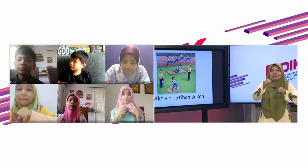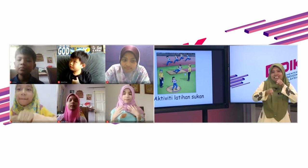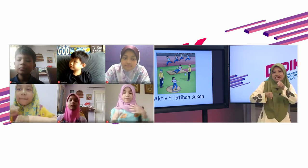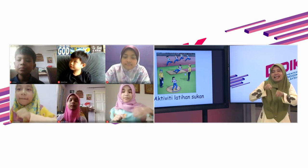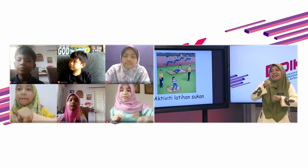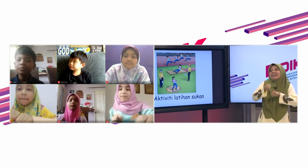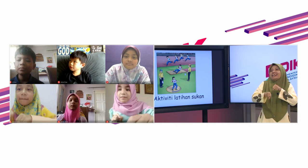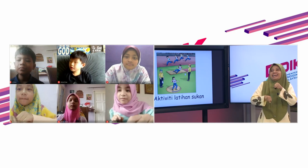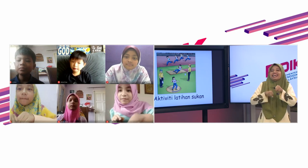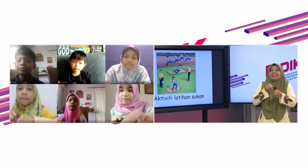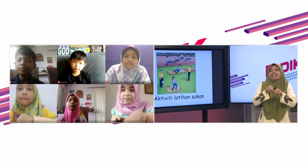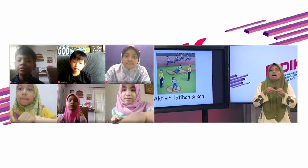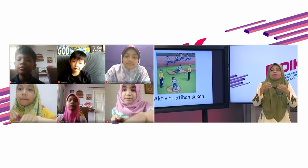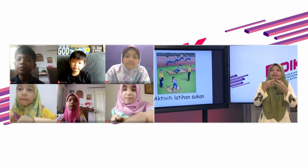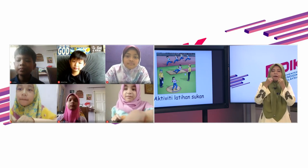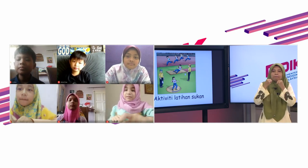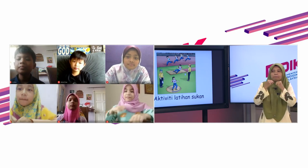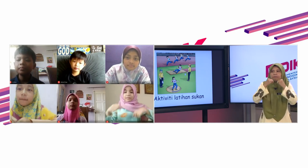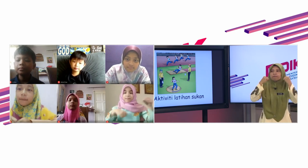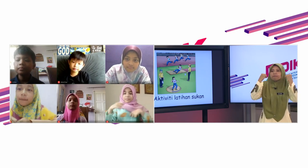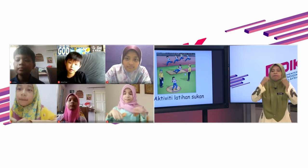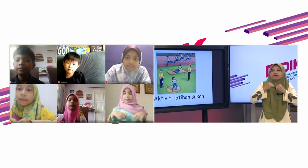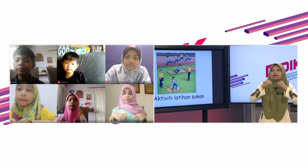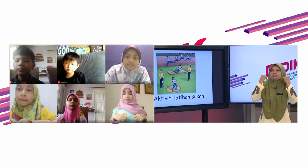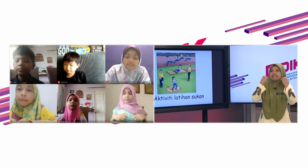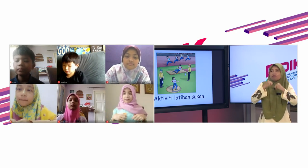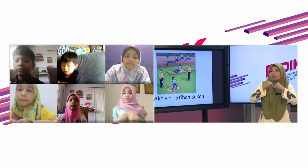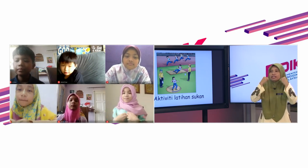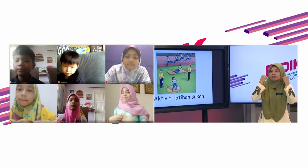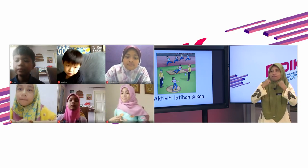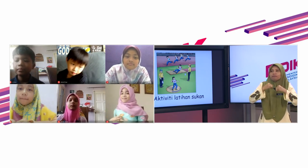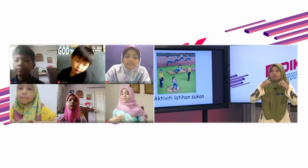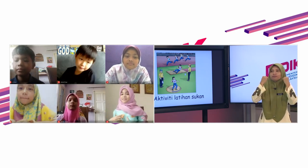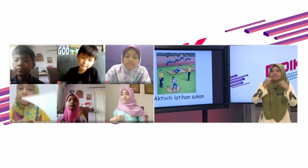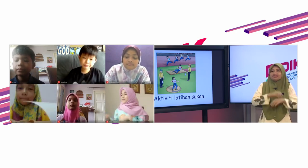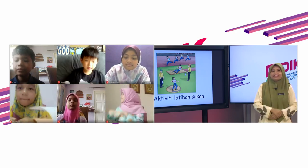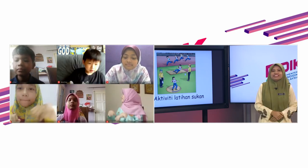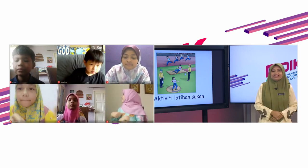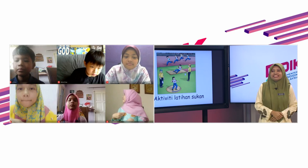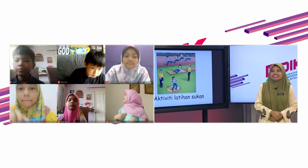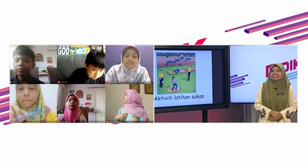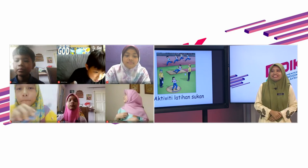Main basikal. Mariam? Mariam, Cik Yam buat apa Cik Yam?